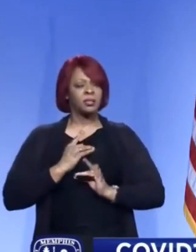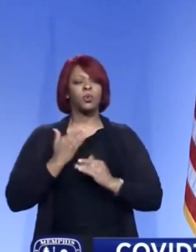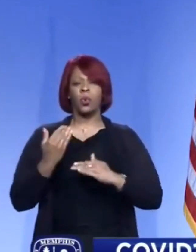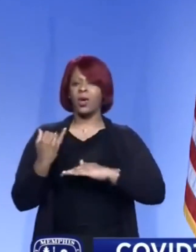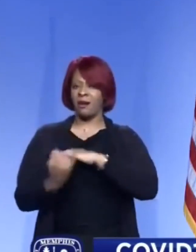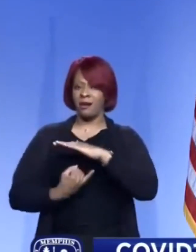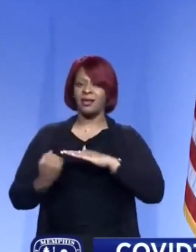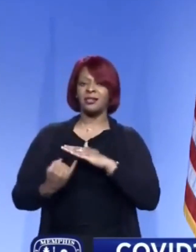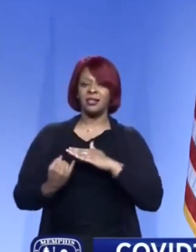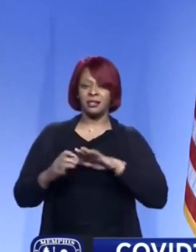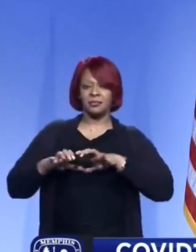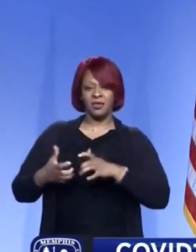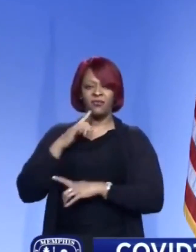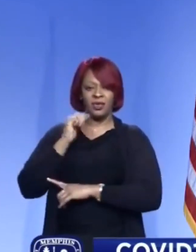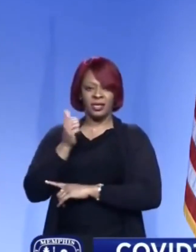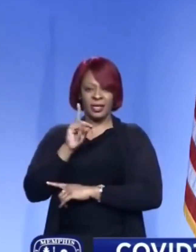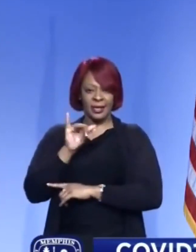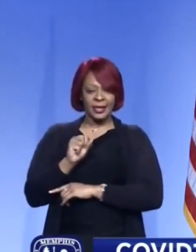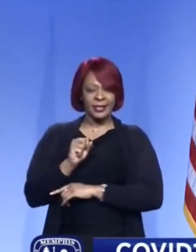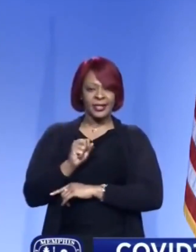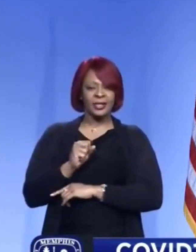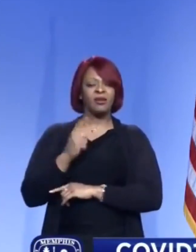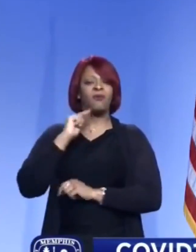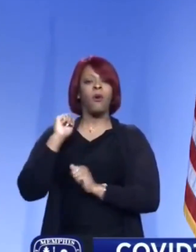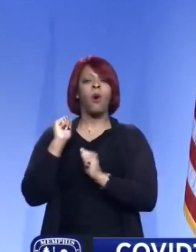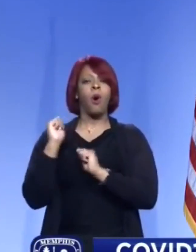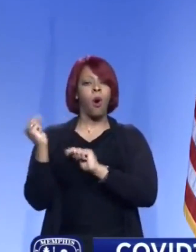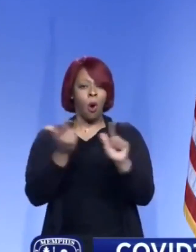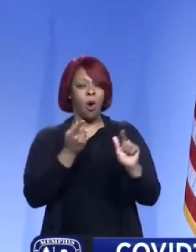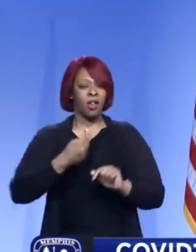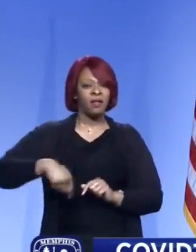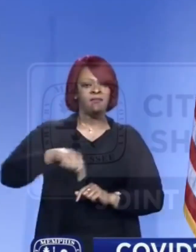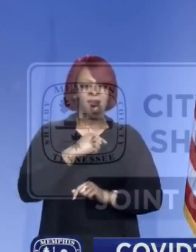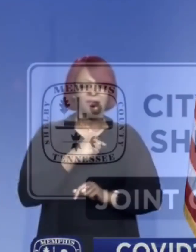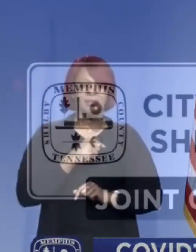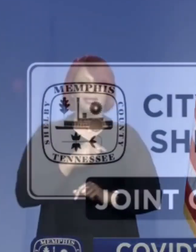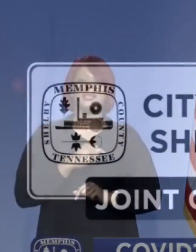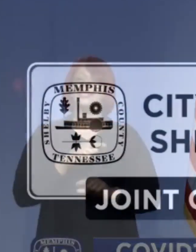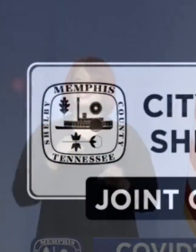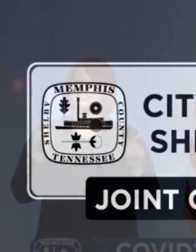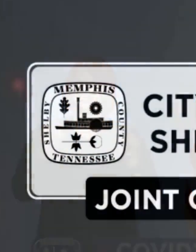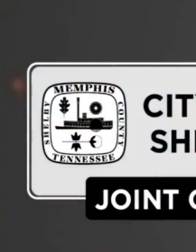tiempos normales, pero falta mucho tiempo para eso. Muchas gracias.